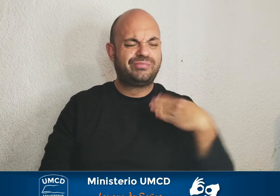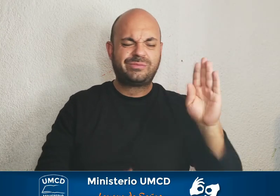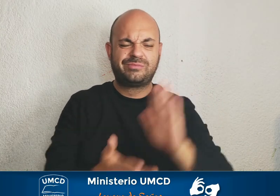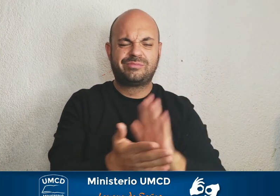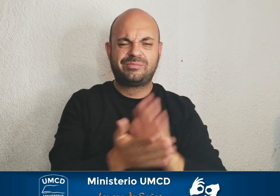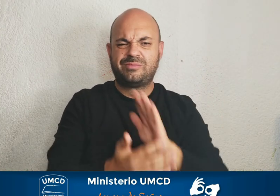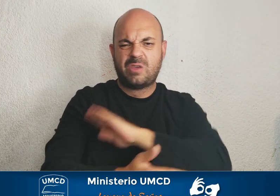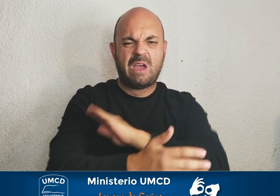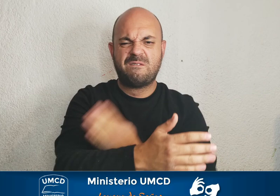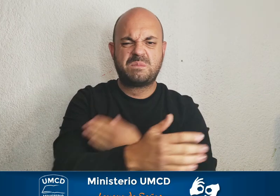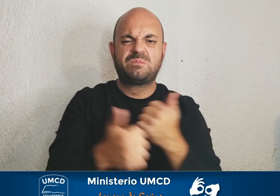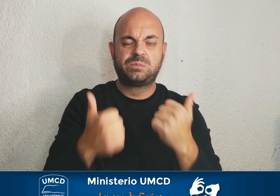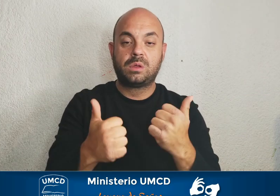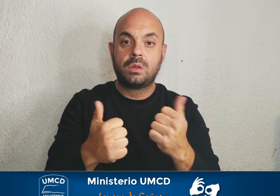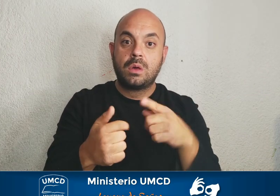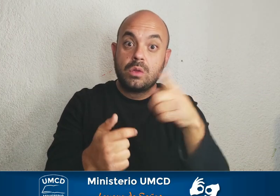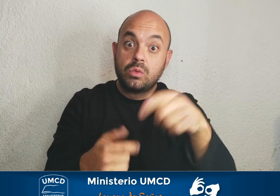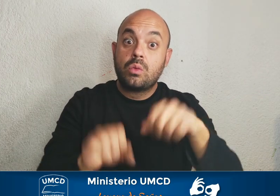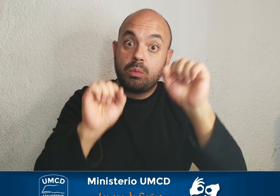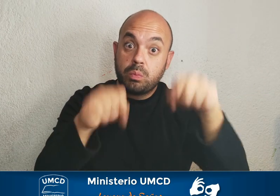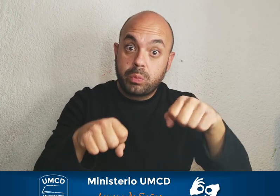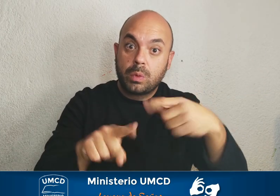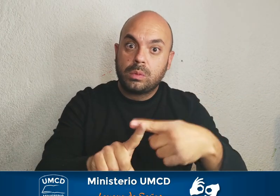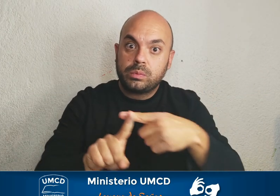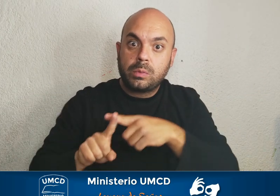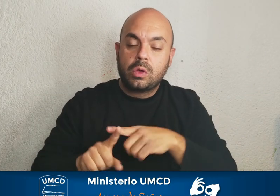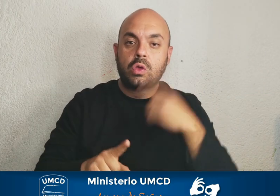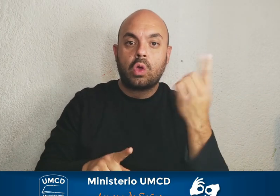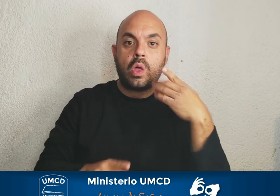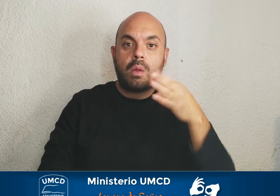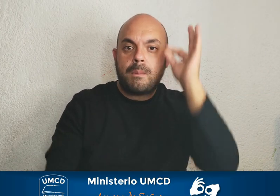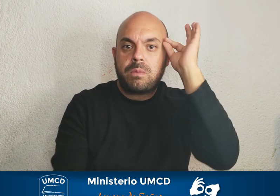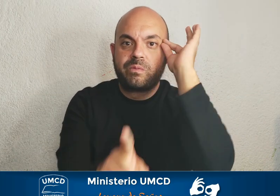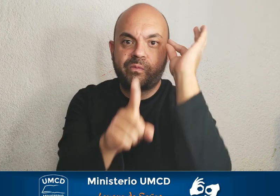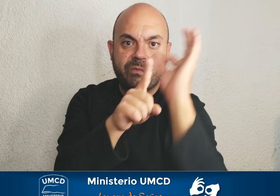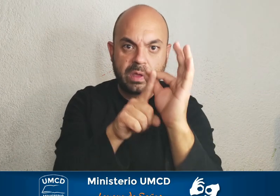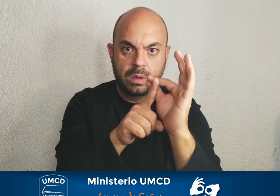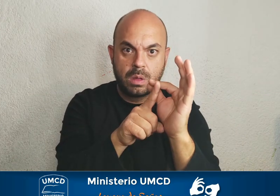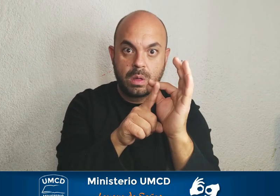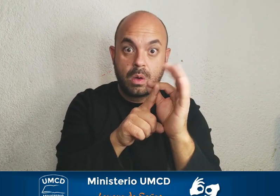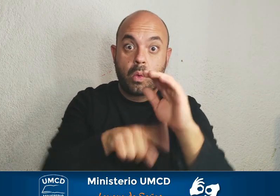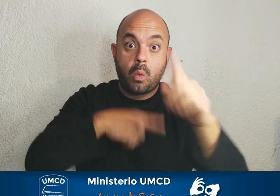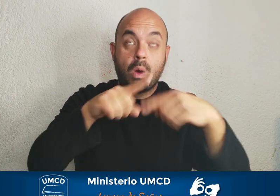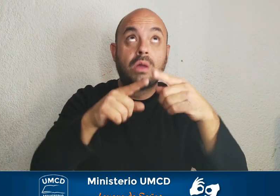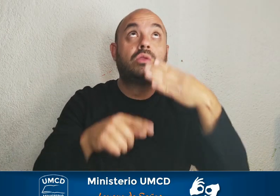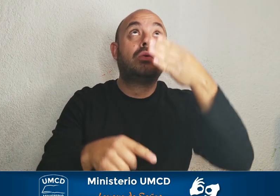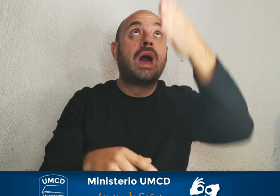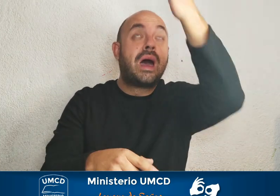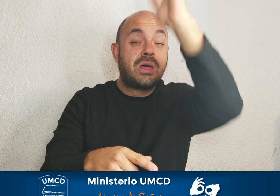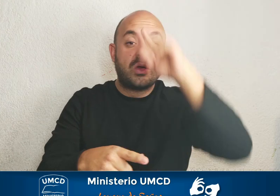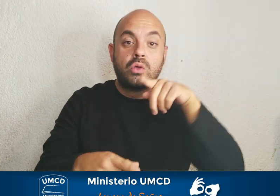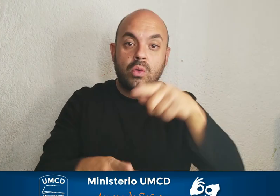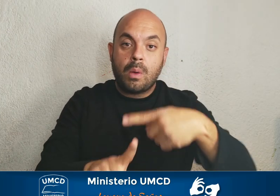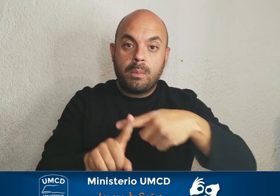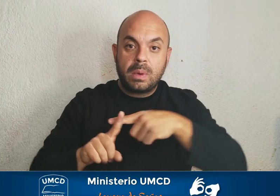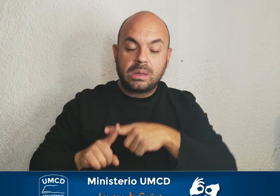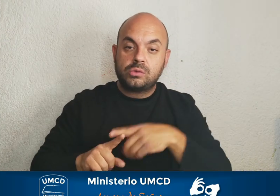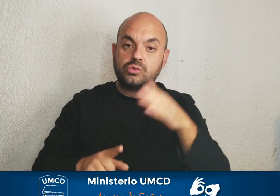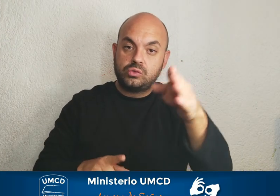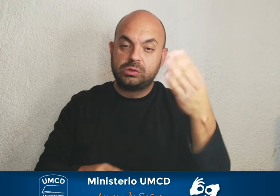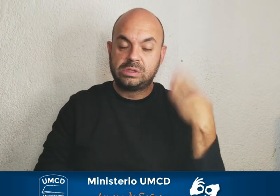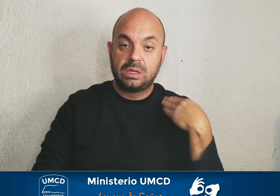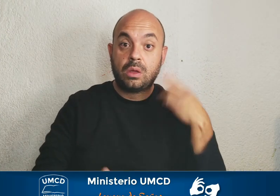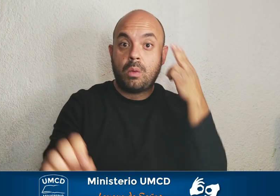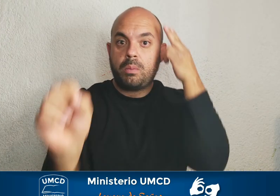que somos salvos por fe. Pero después de que somos salvos, tenemos un propósito. Y aquí Jesús en Marcos le estaba